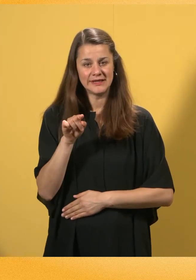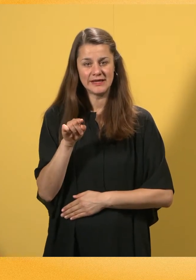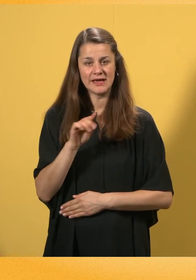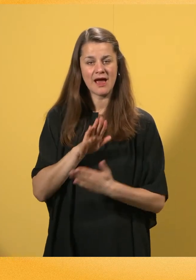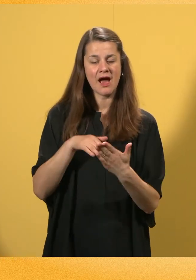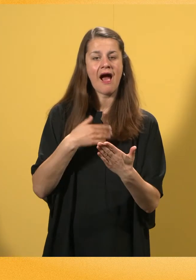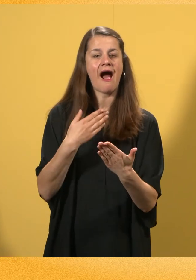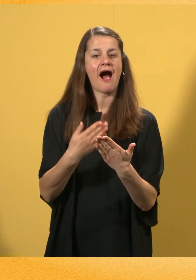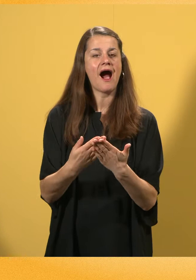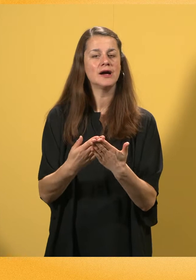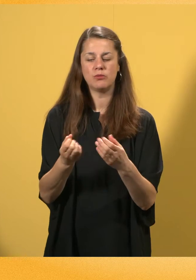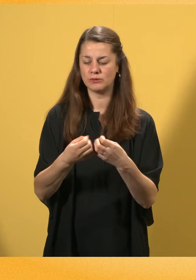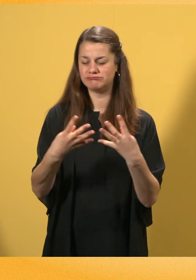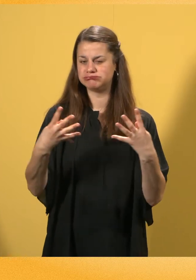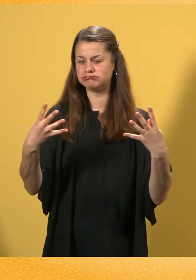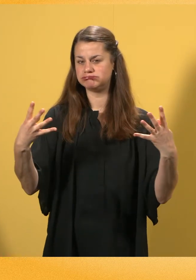Vielfalt von diesen